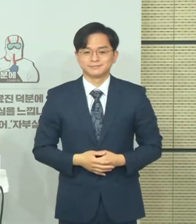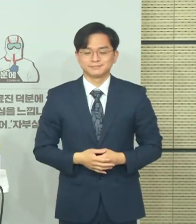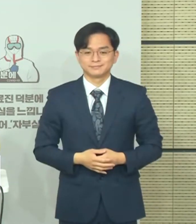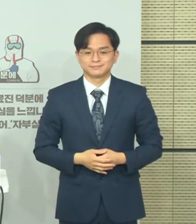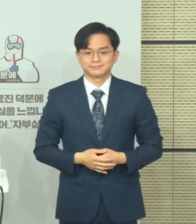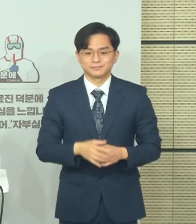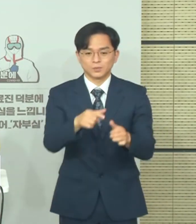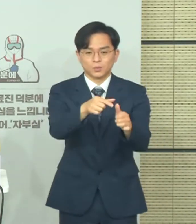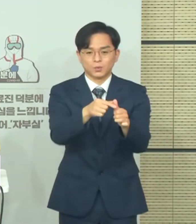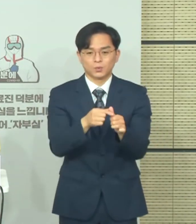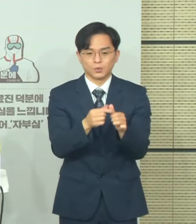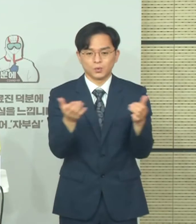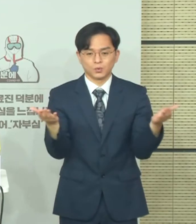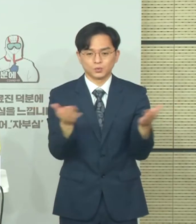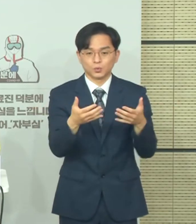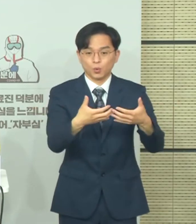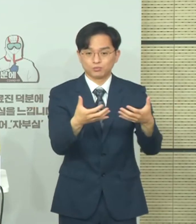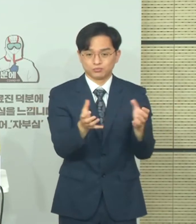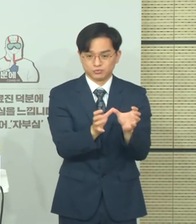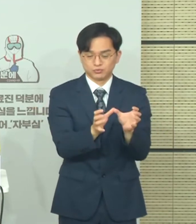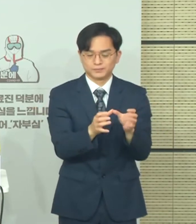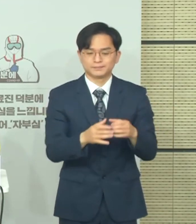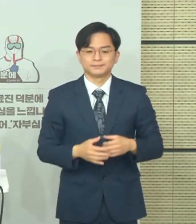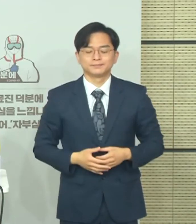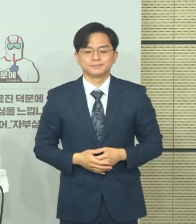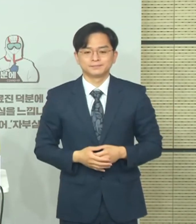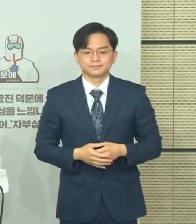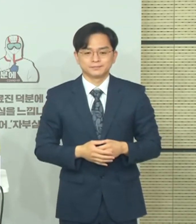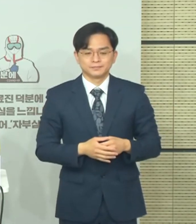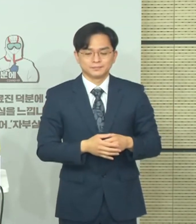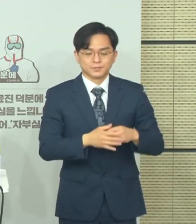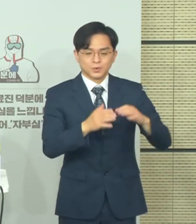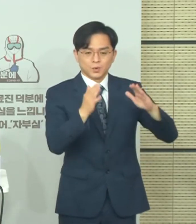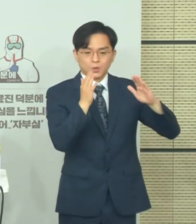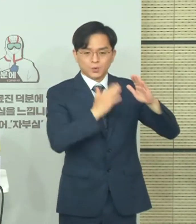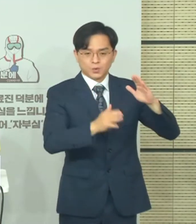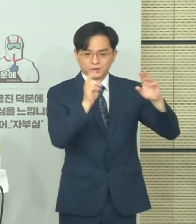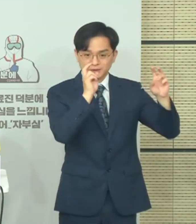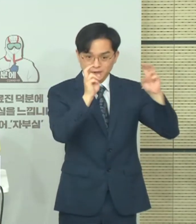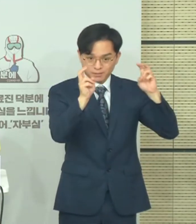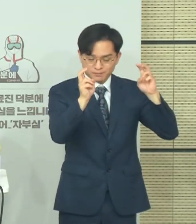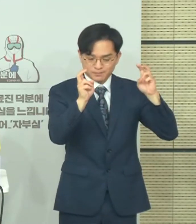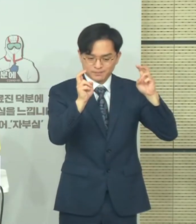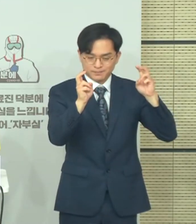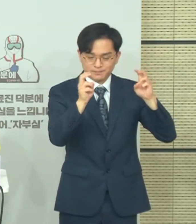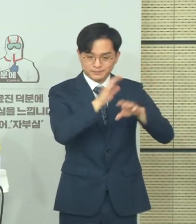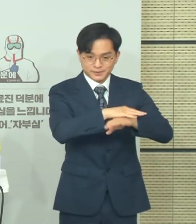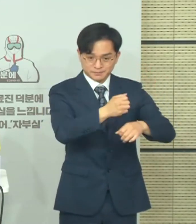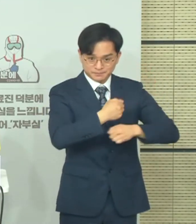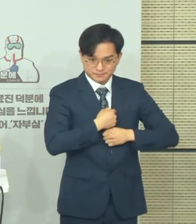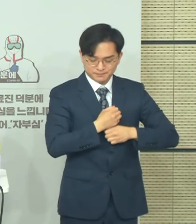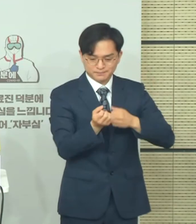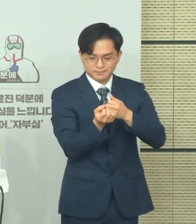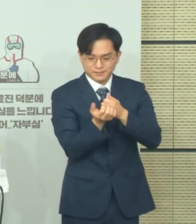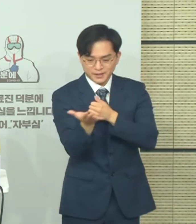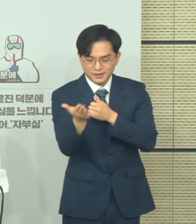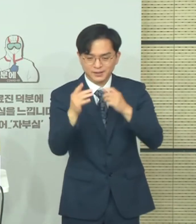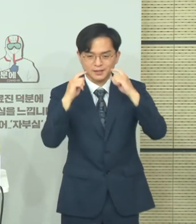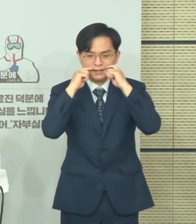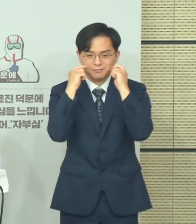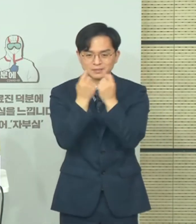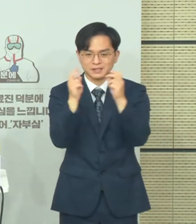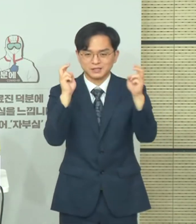고용노동부는 이러한 노력이 문간으로 확산될 수 있도록 사업장이 여름 효과를 자율적으로